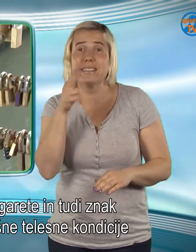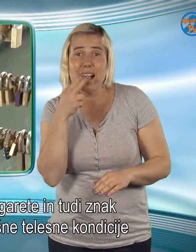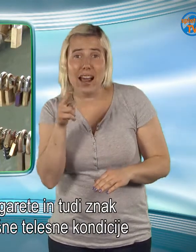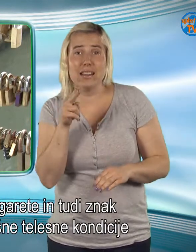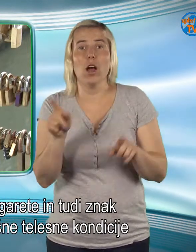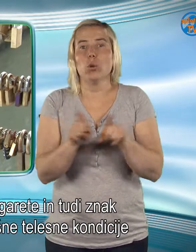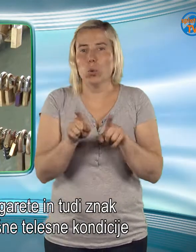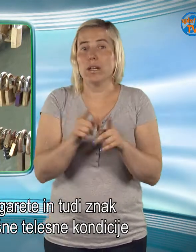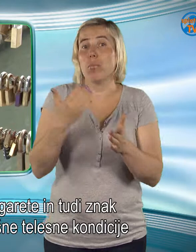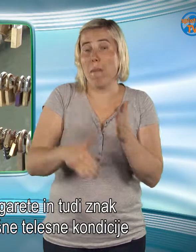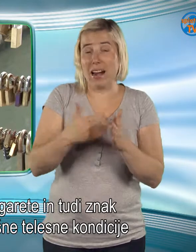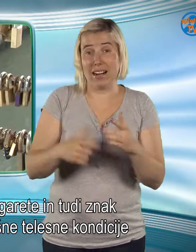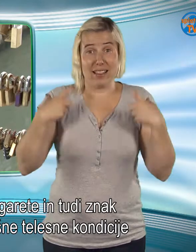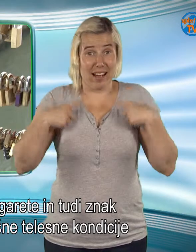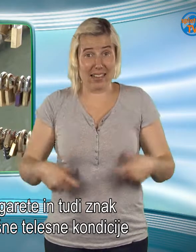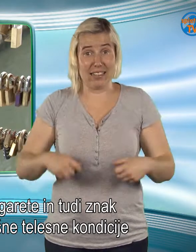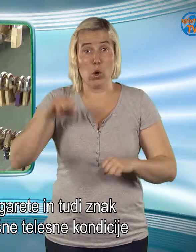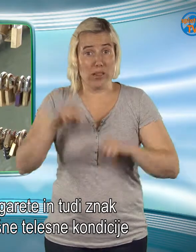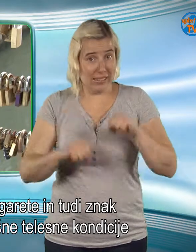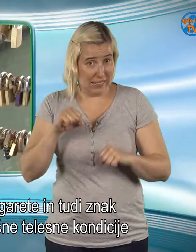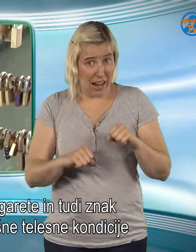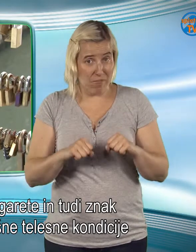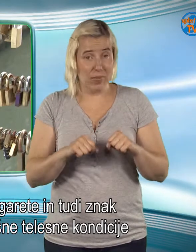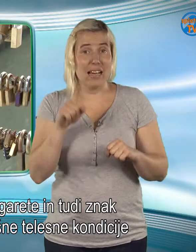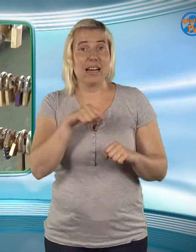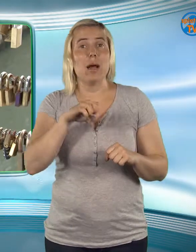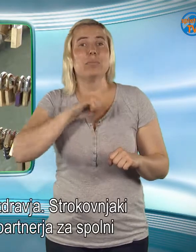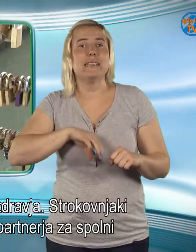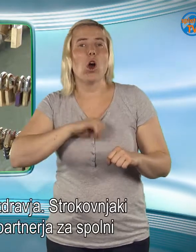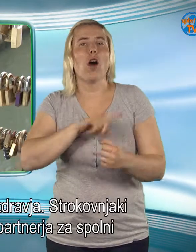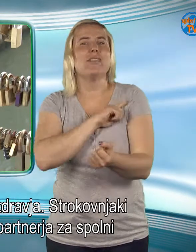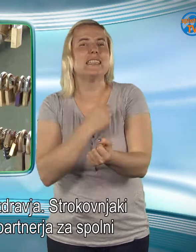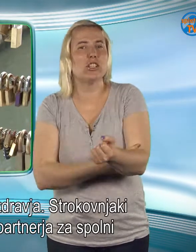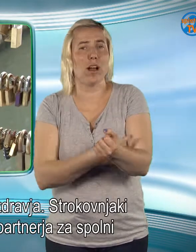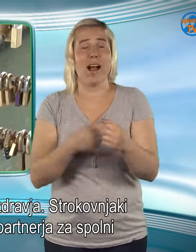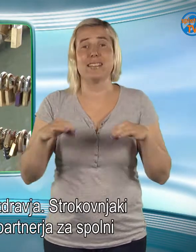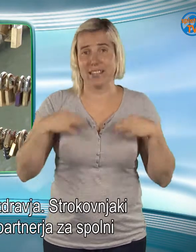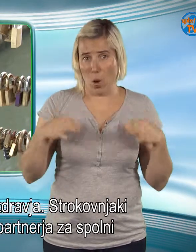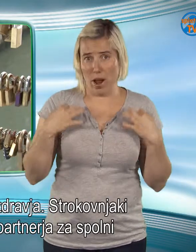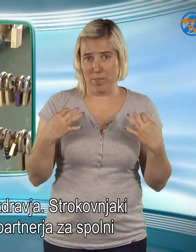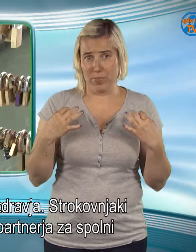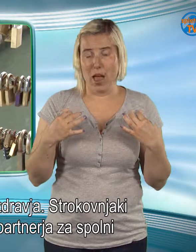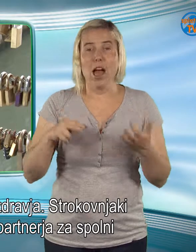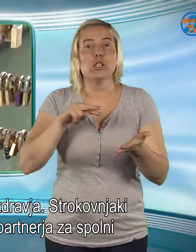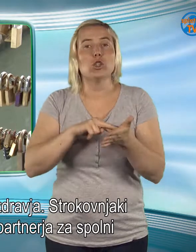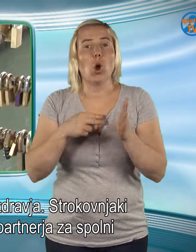cigarete in tudi znak pomanjkanja splošne telesne kondicije in psihofizičnega